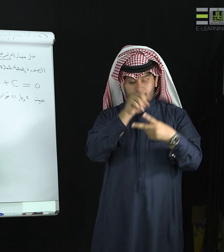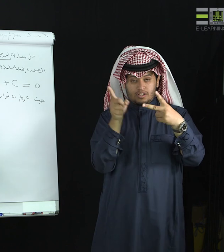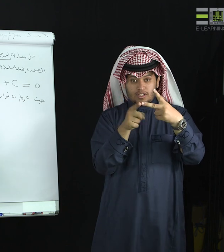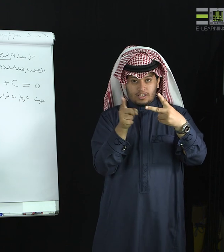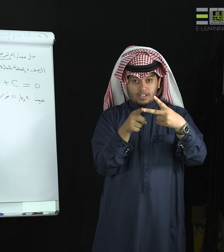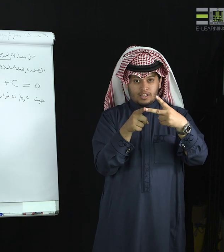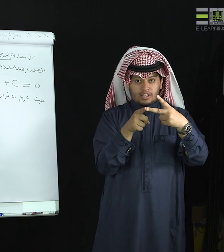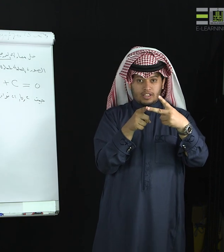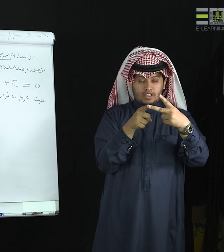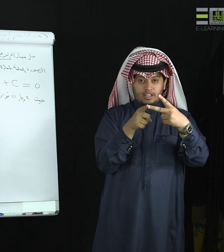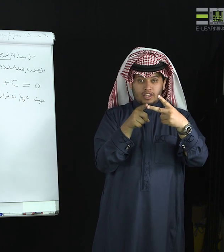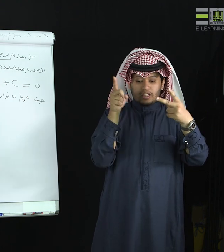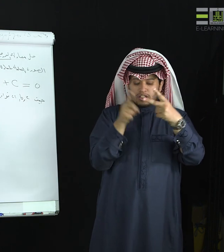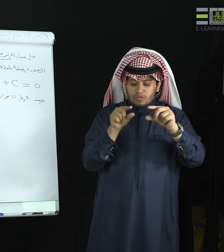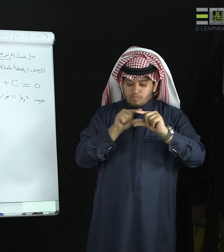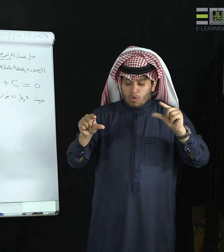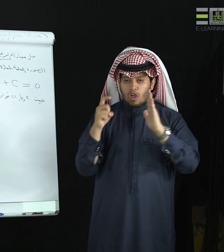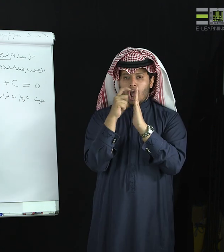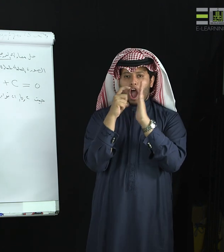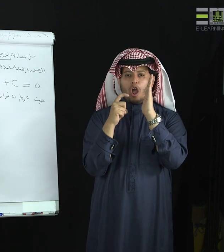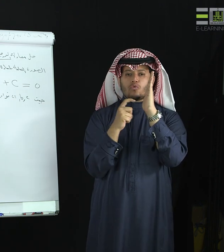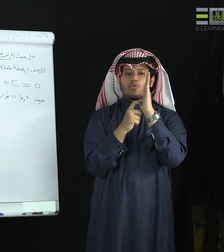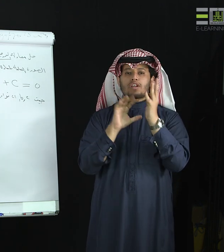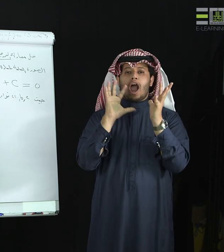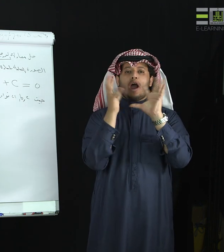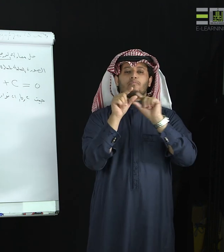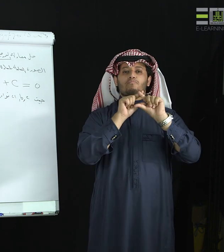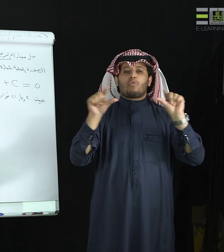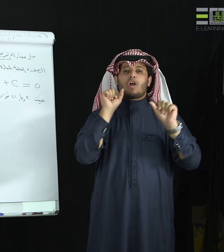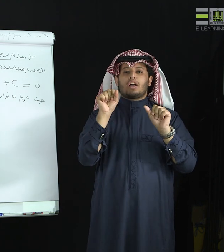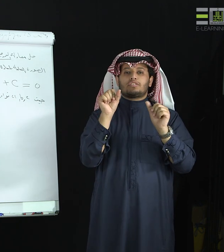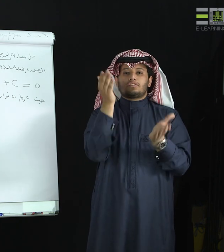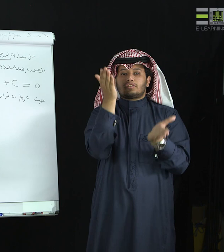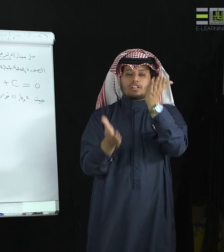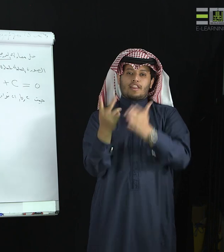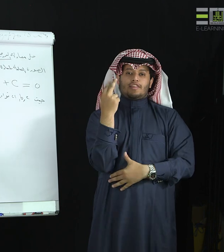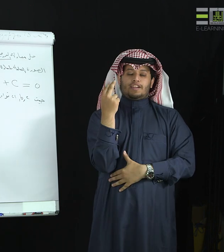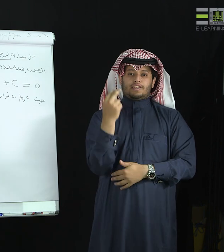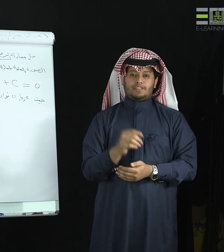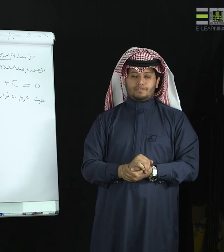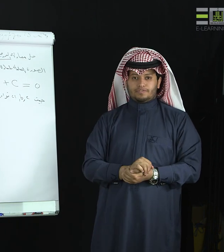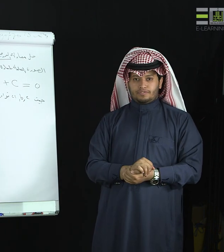والطريقة الثانية هي طريقة القانون العام لمعادلة الدرجة الثانية.